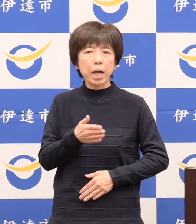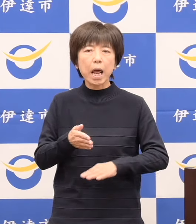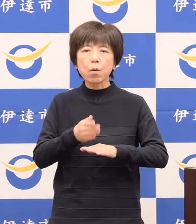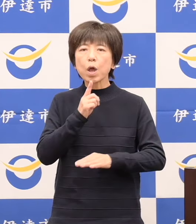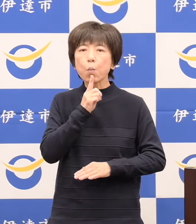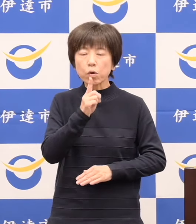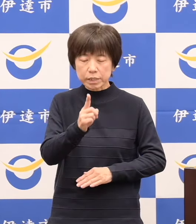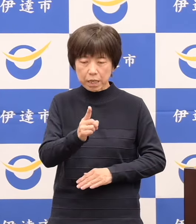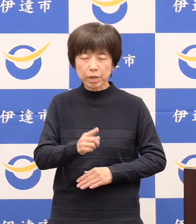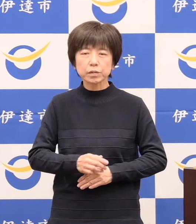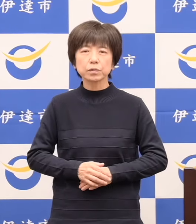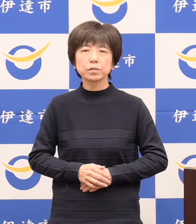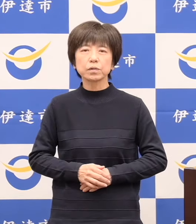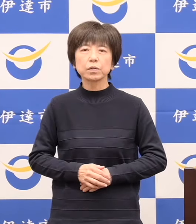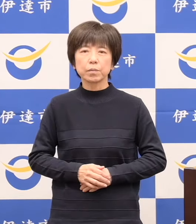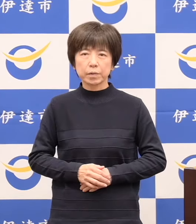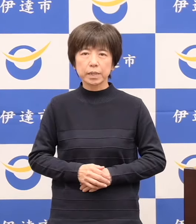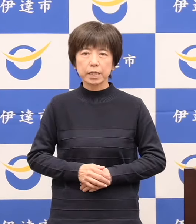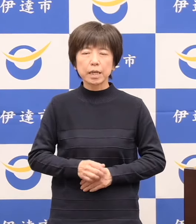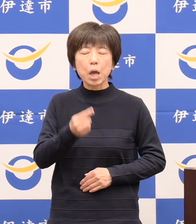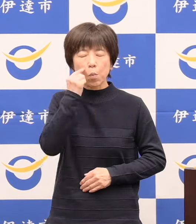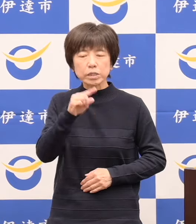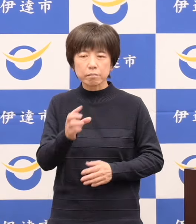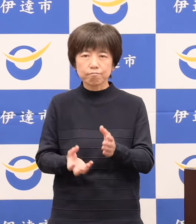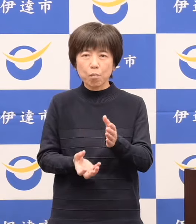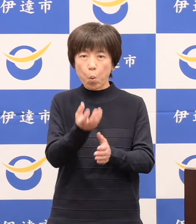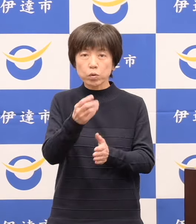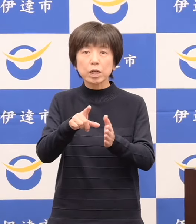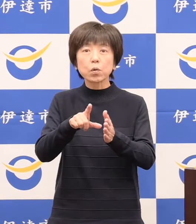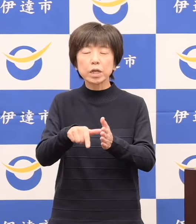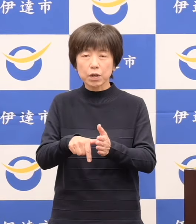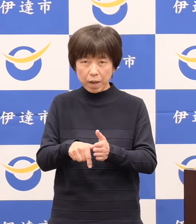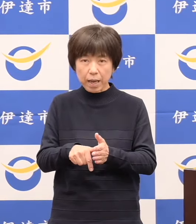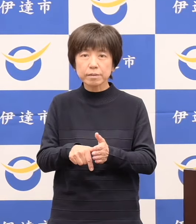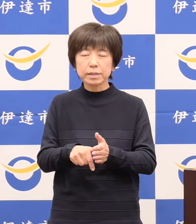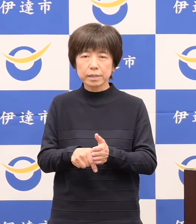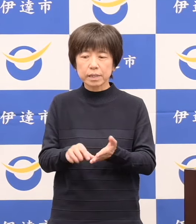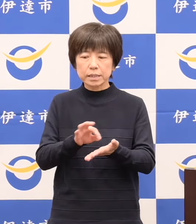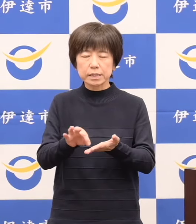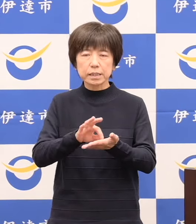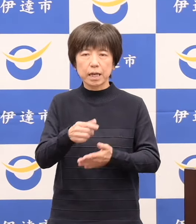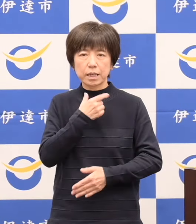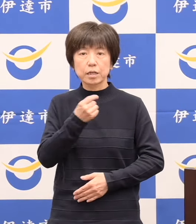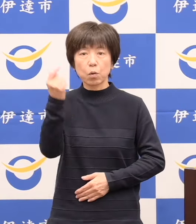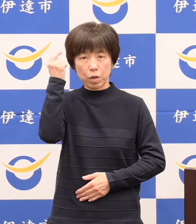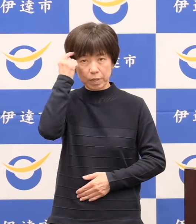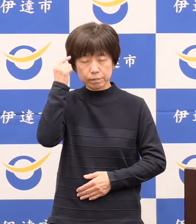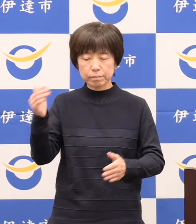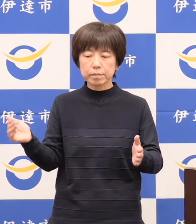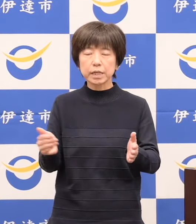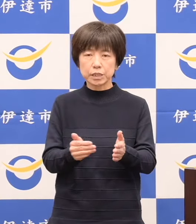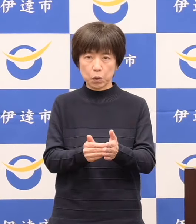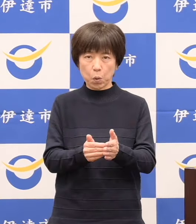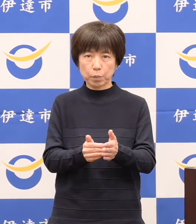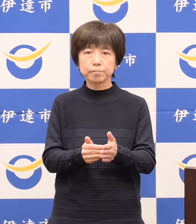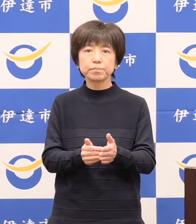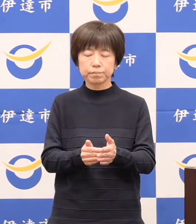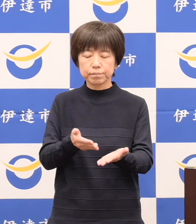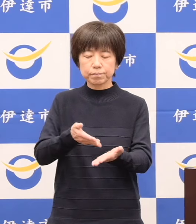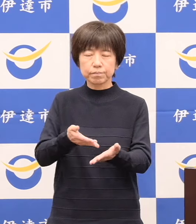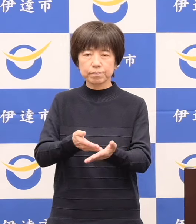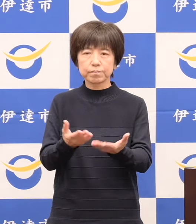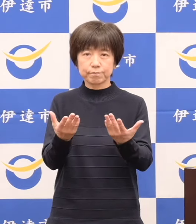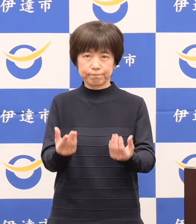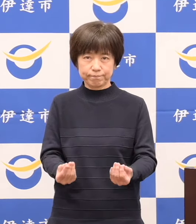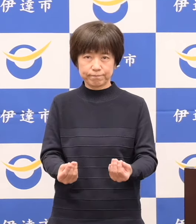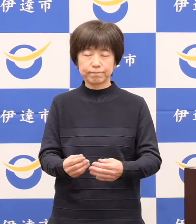しっかり災害の場合には活用させていただきたいと考えております。以上、私からの説明を終わらせていただきます。 それでは質問のあるご